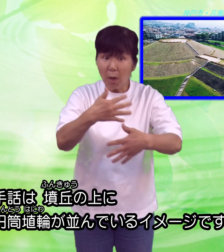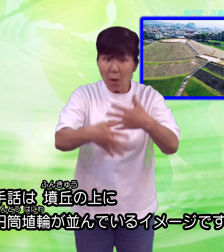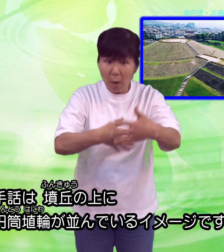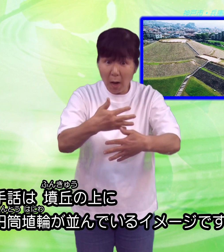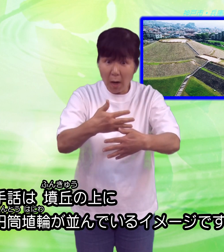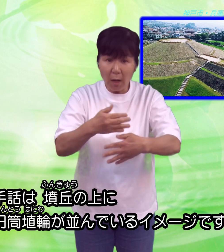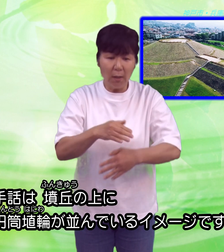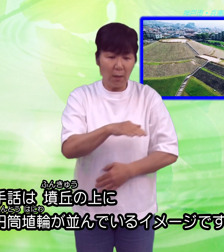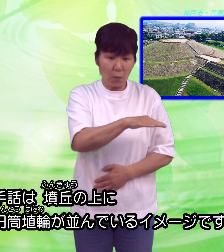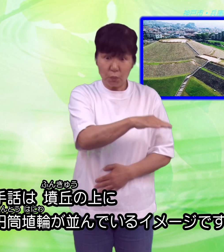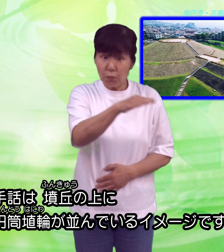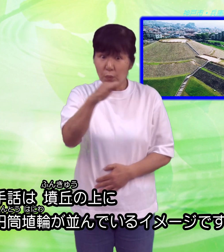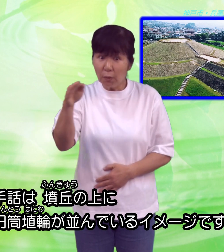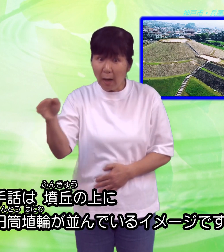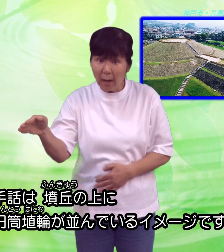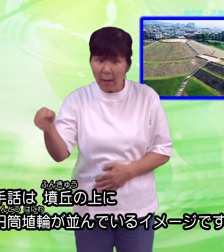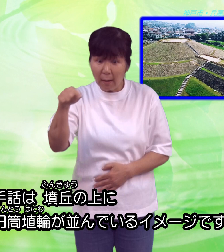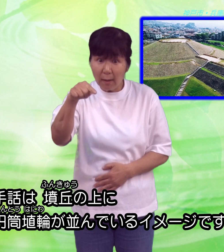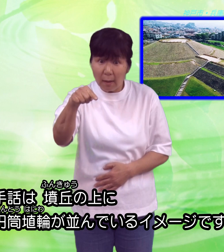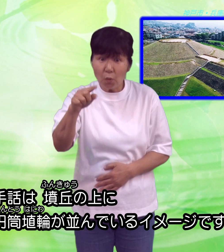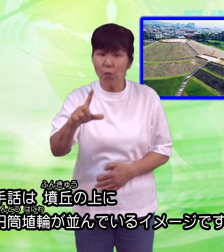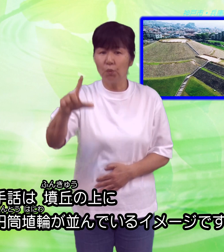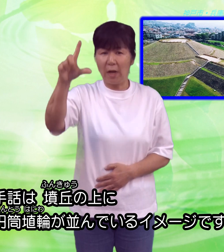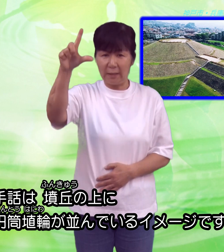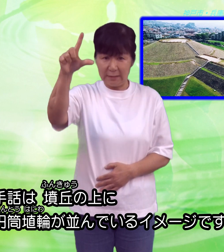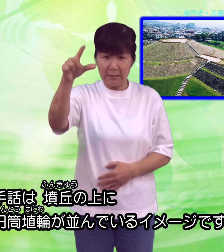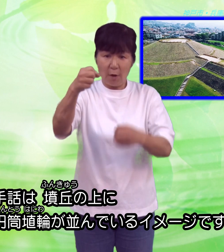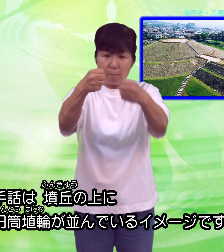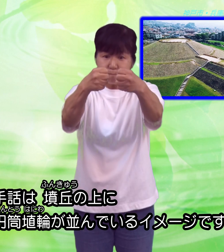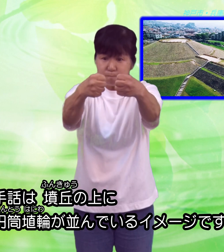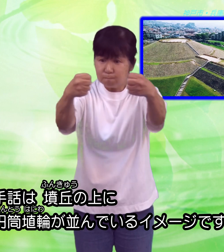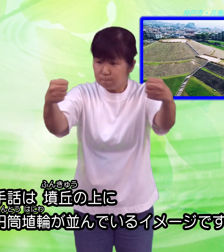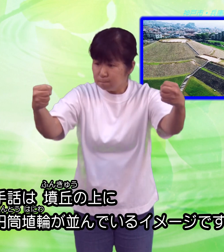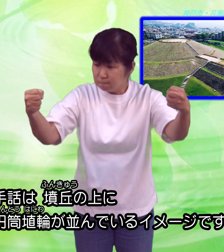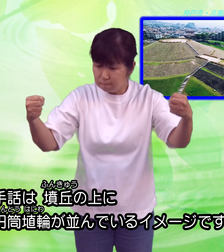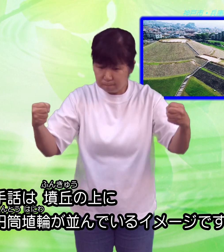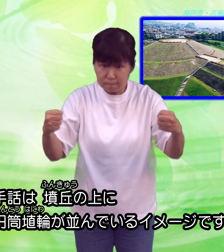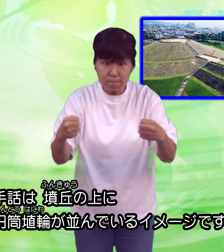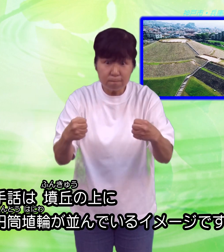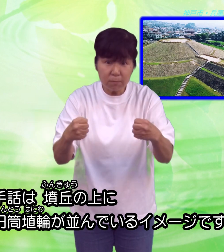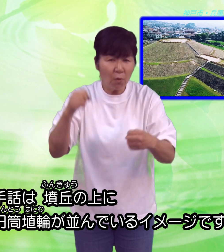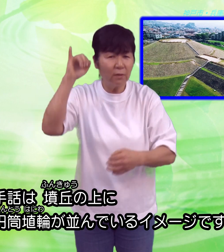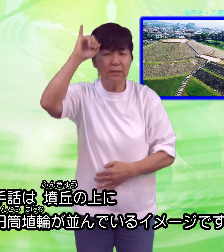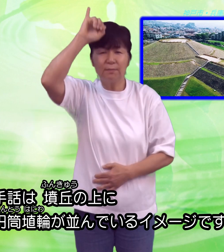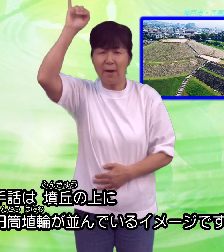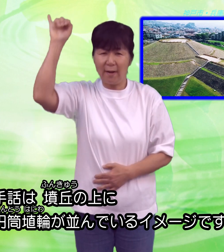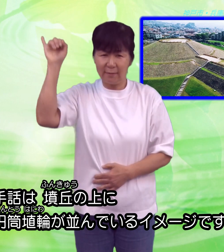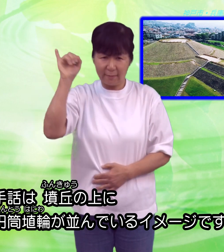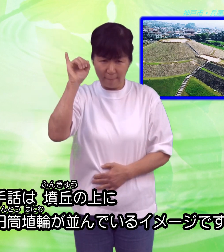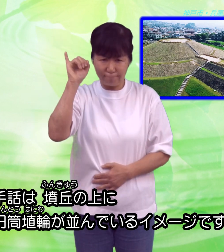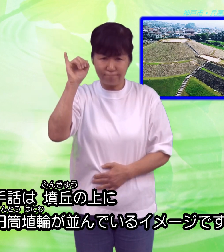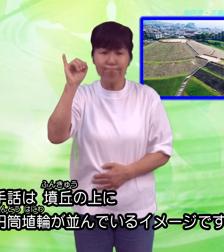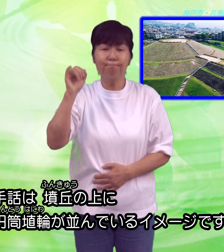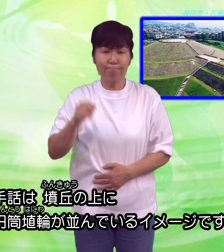手話は墳丘の上に円筒埴輪が並んでいるイメージです左でで